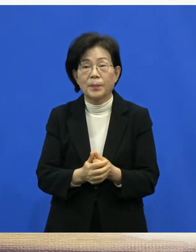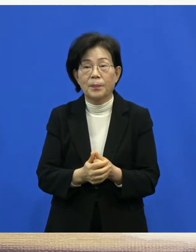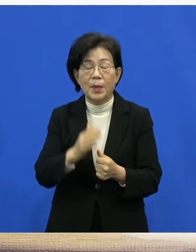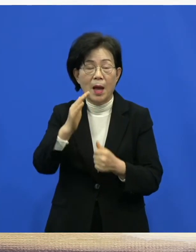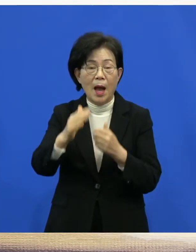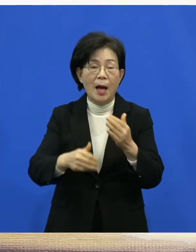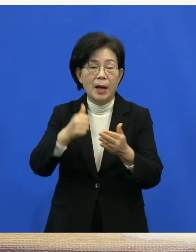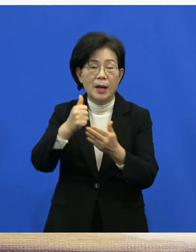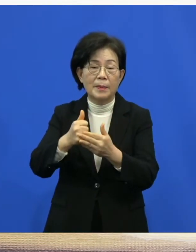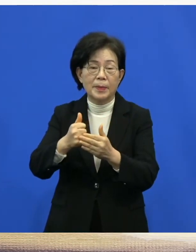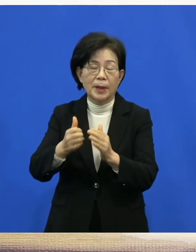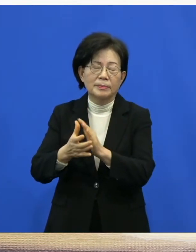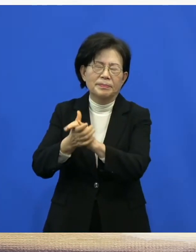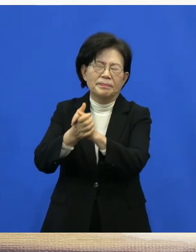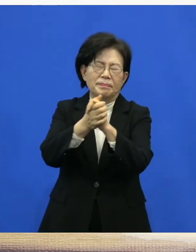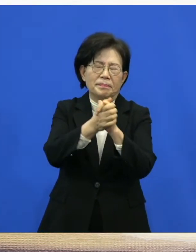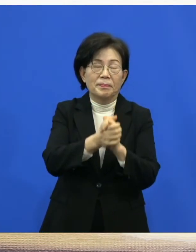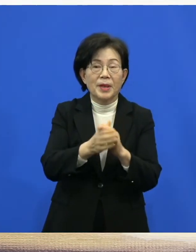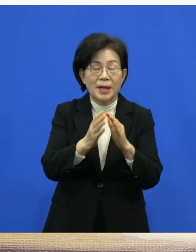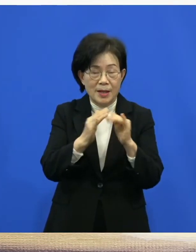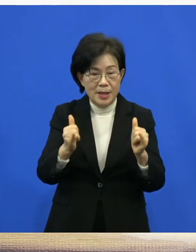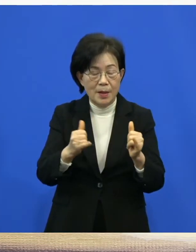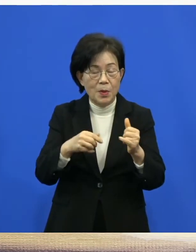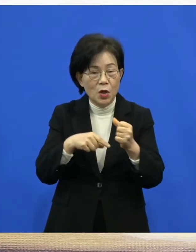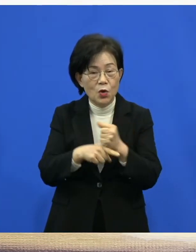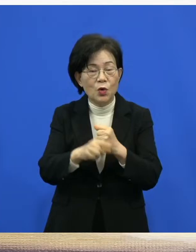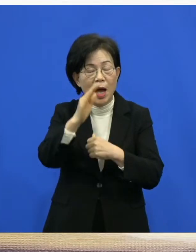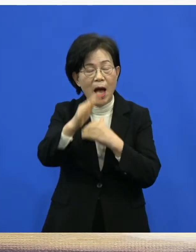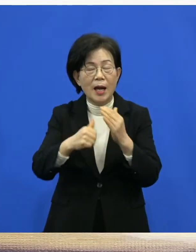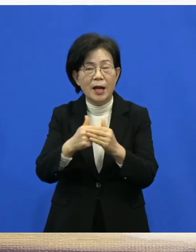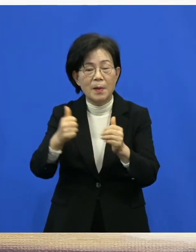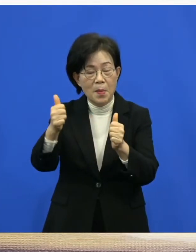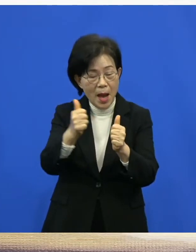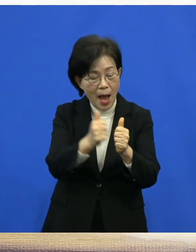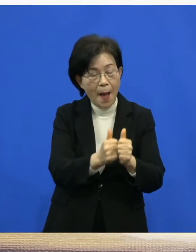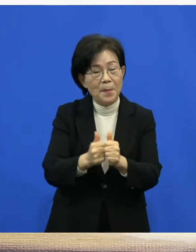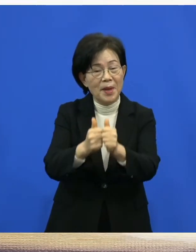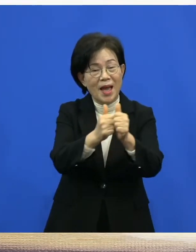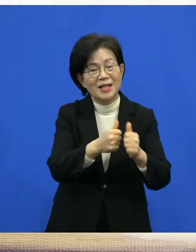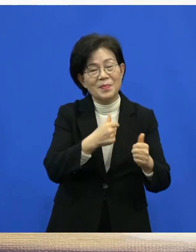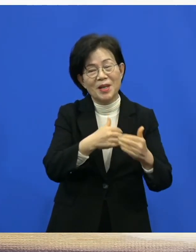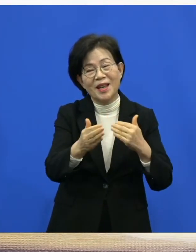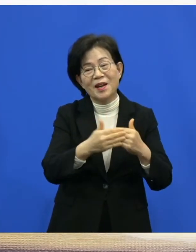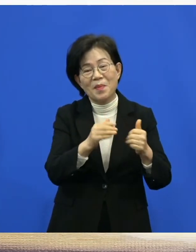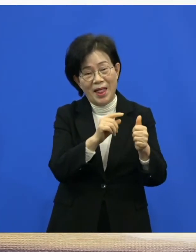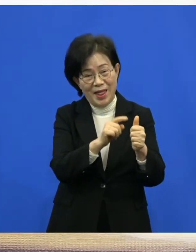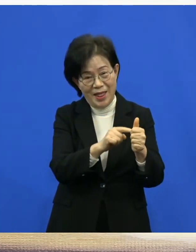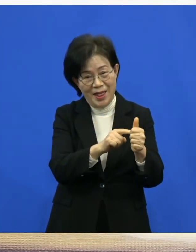그는 하나님과 친밀한 사람입니다. 이유는 하나님의 함께 하심을 경험하고 있습니다.